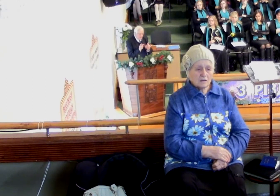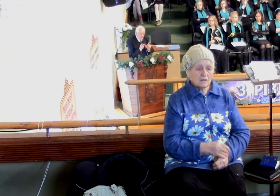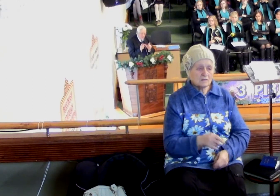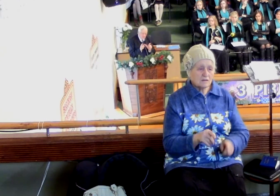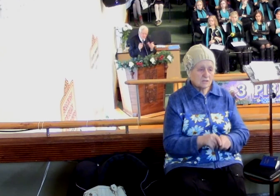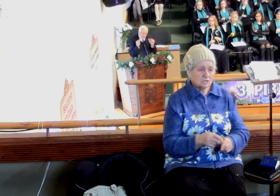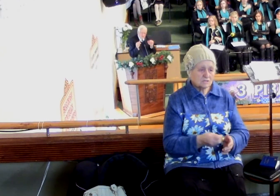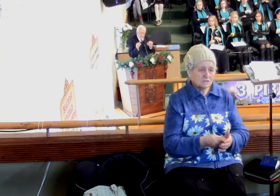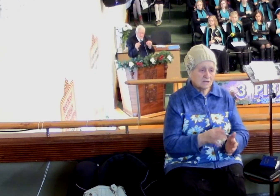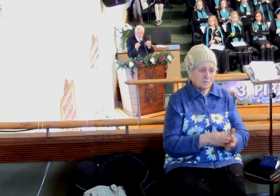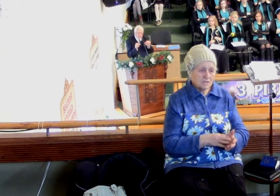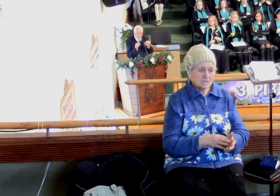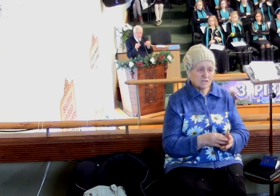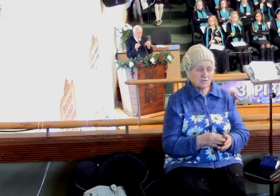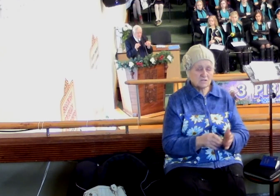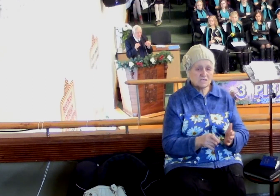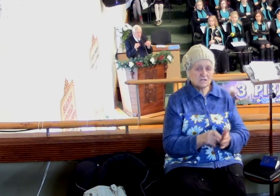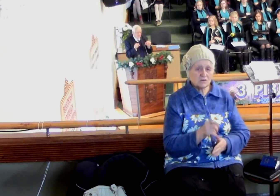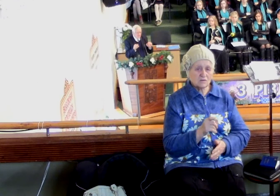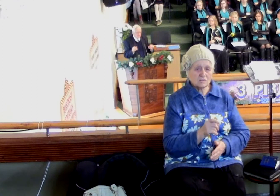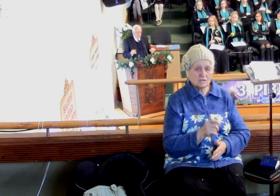написано следующий стих.